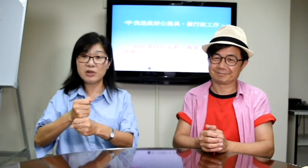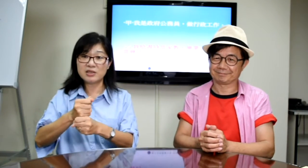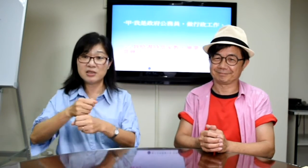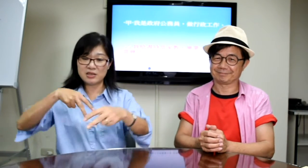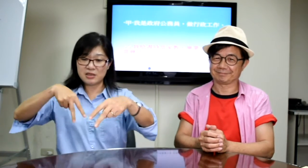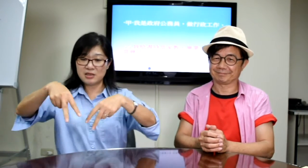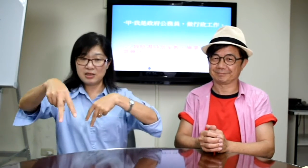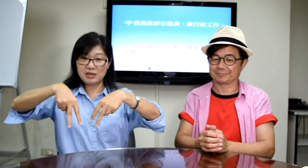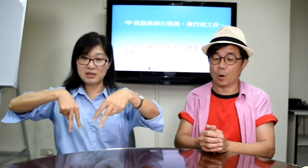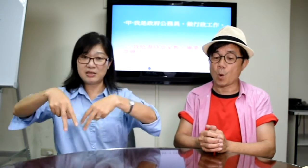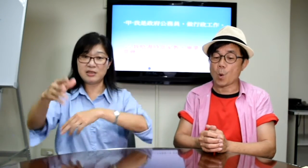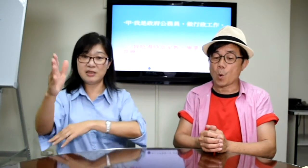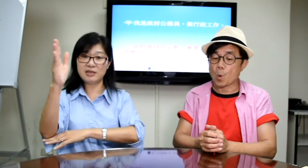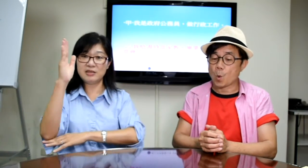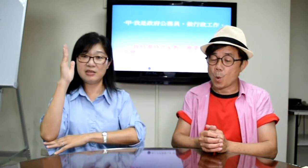是行政。